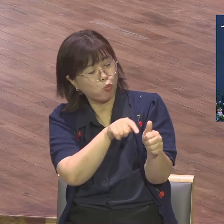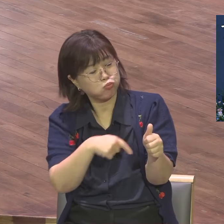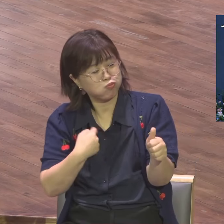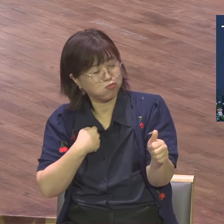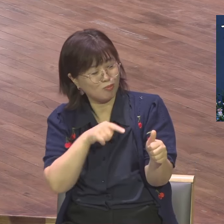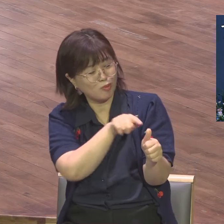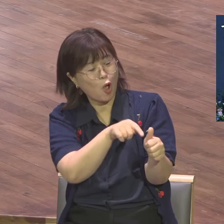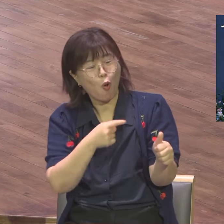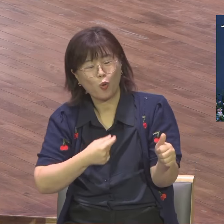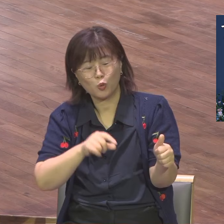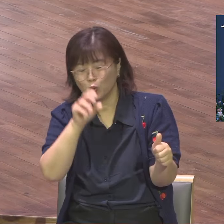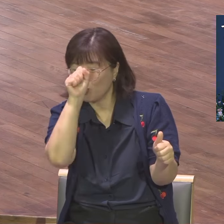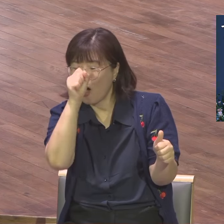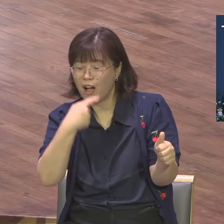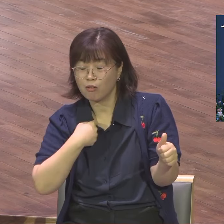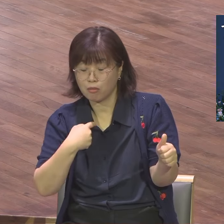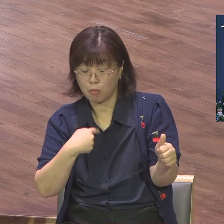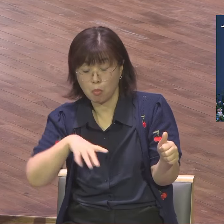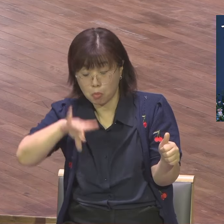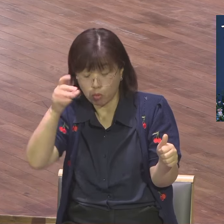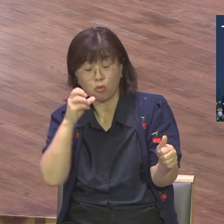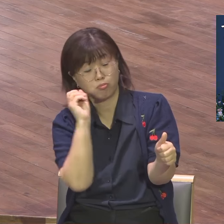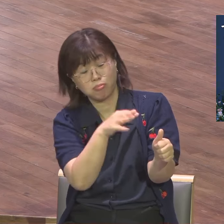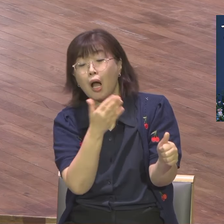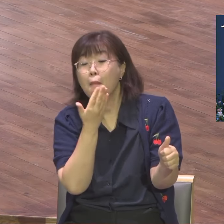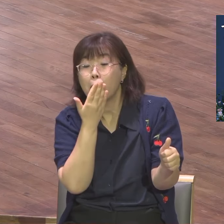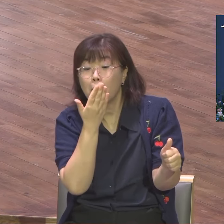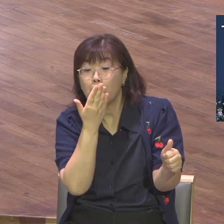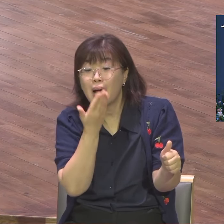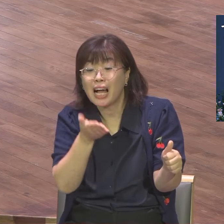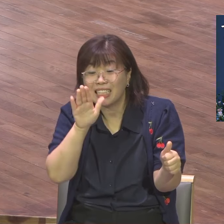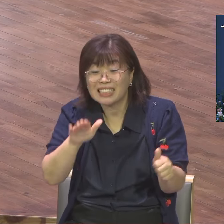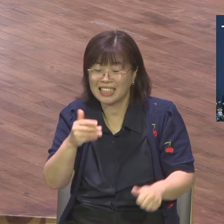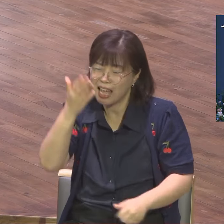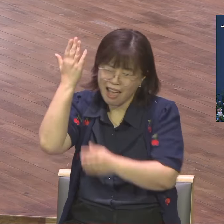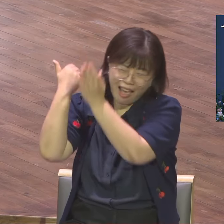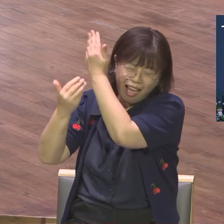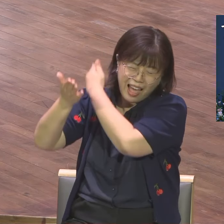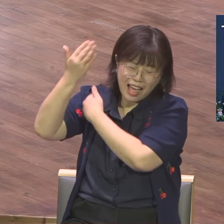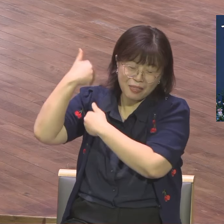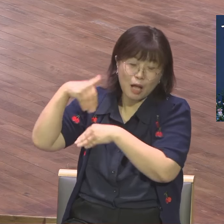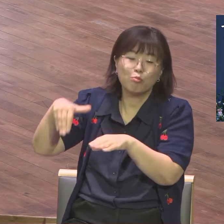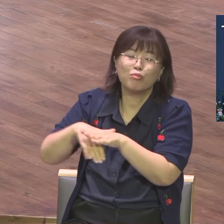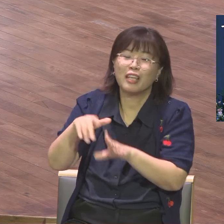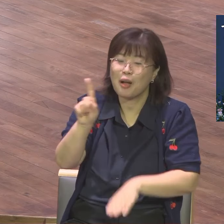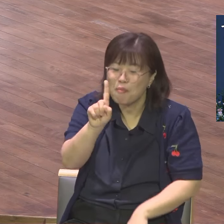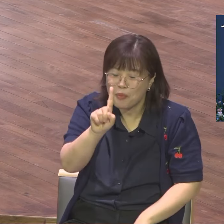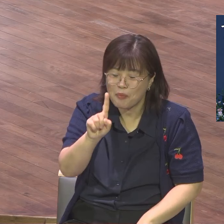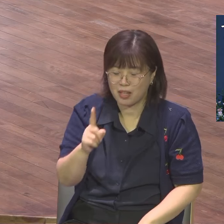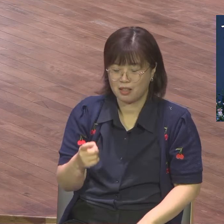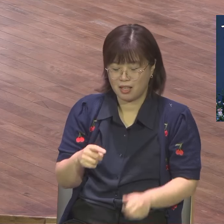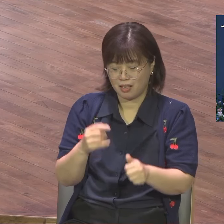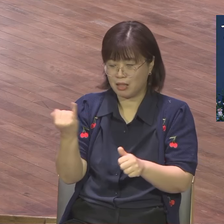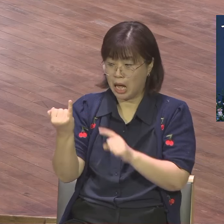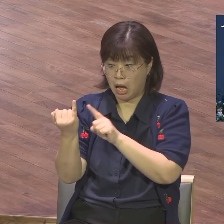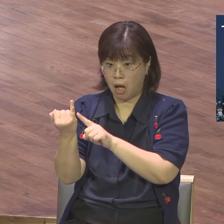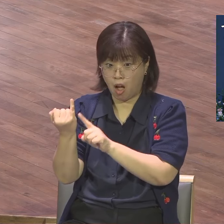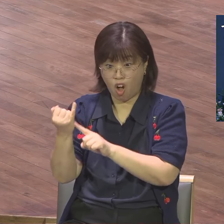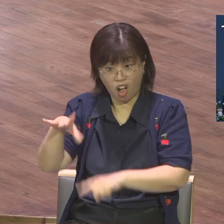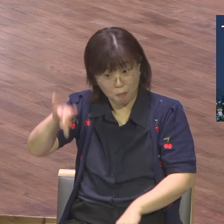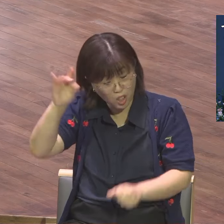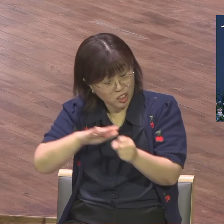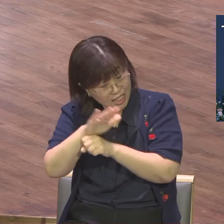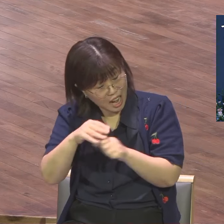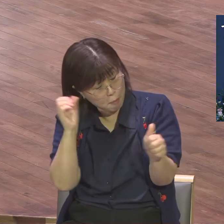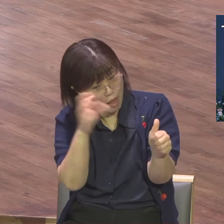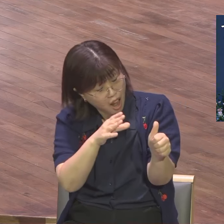이 시대에는 이 지금 본문을 기록할 당시에 이 이스라엘은요